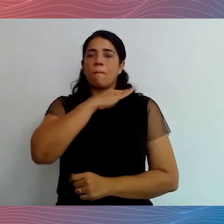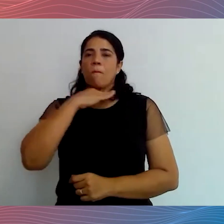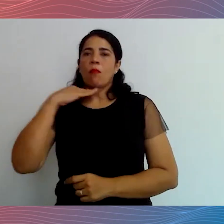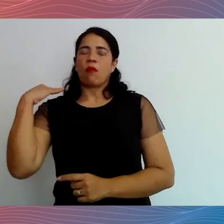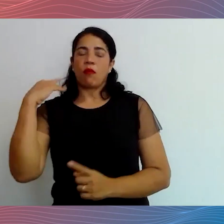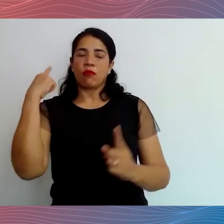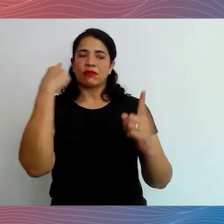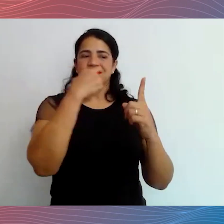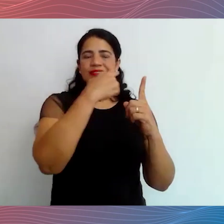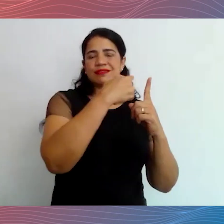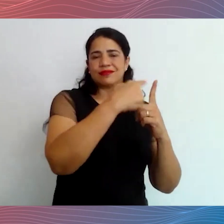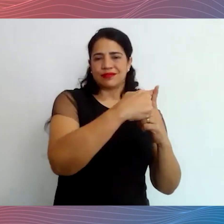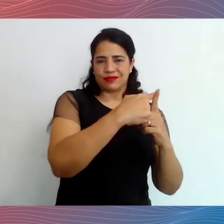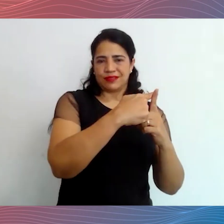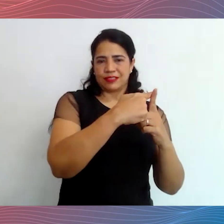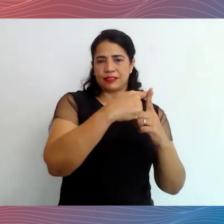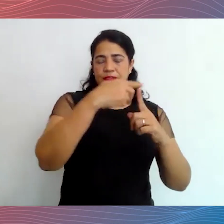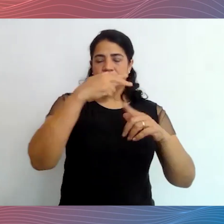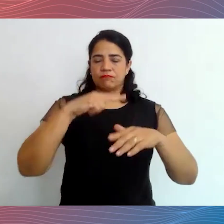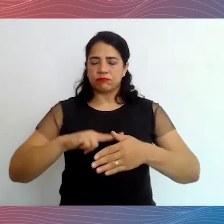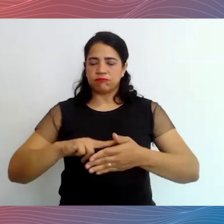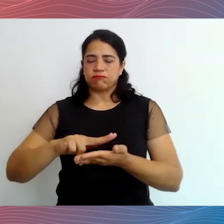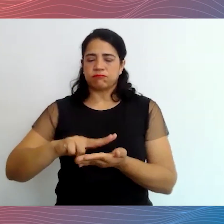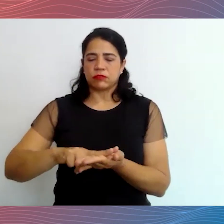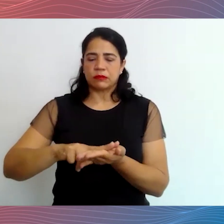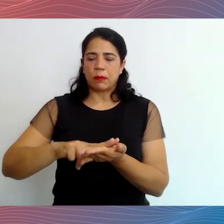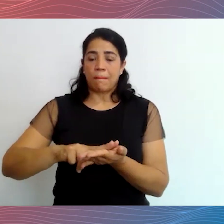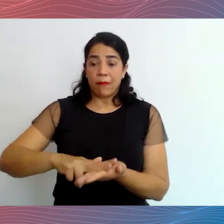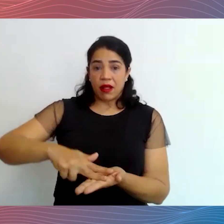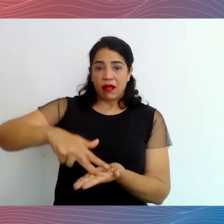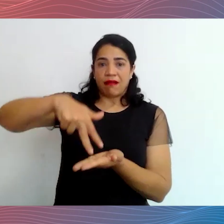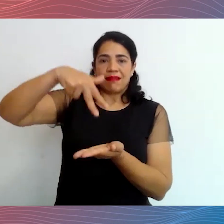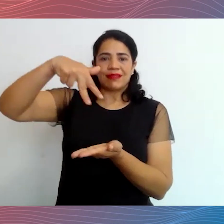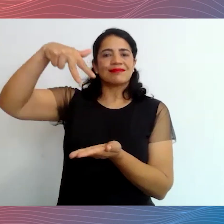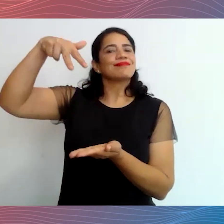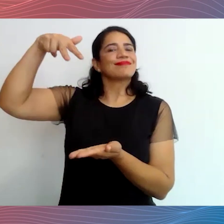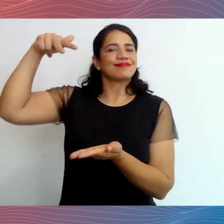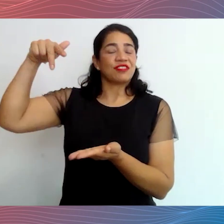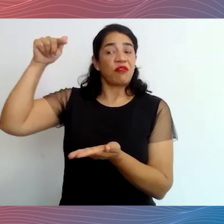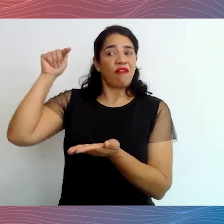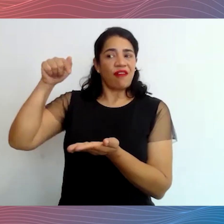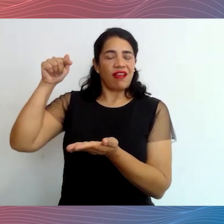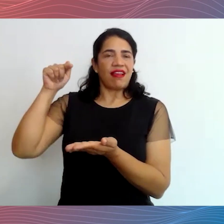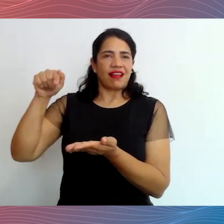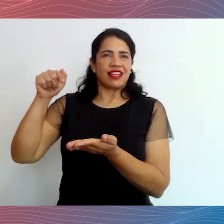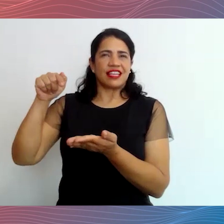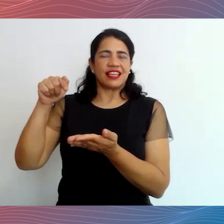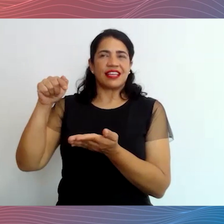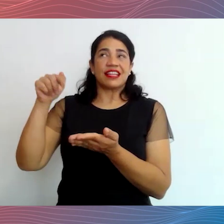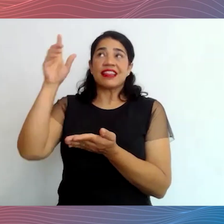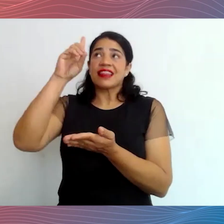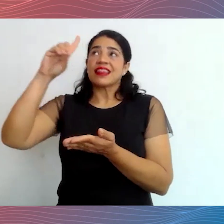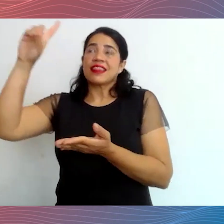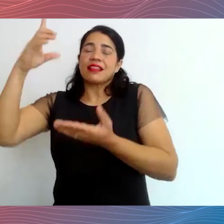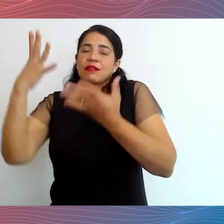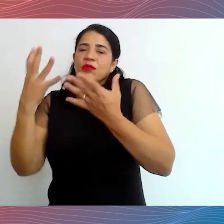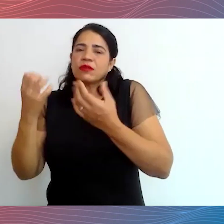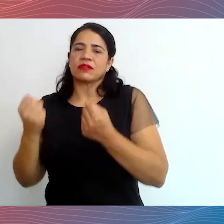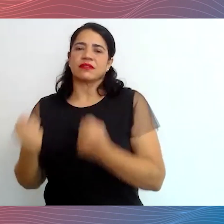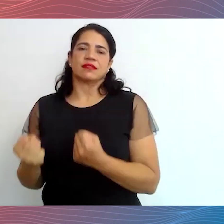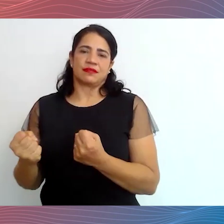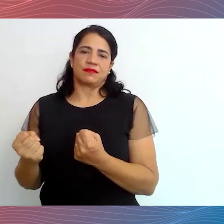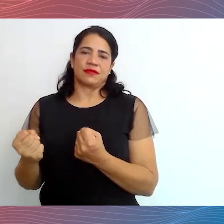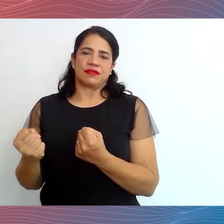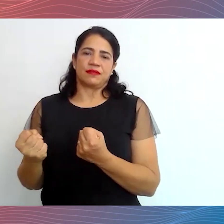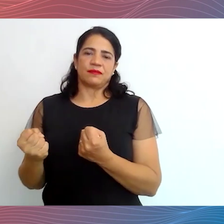o Espírito. Para concretizar, João capítulo 7, de versículos 37 a